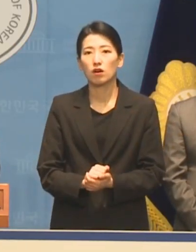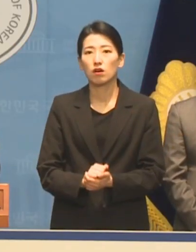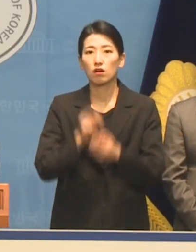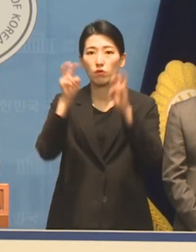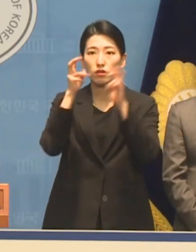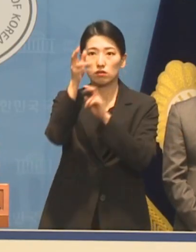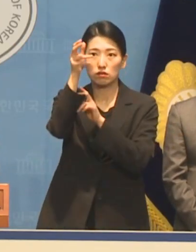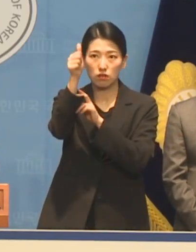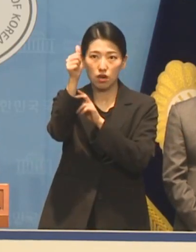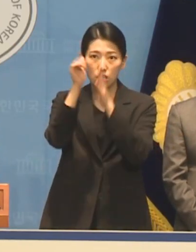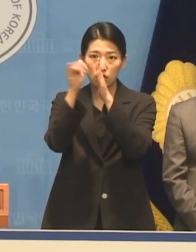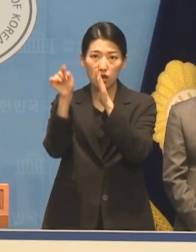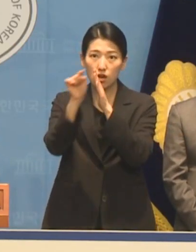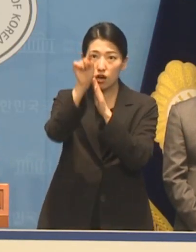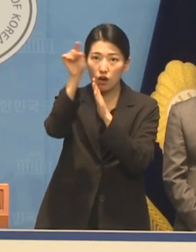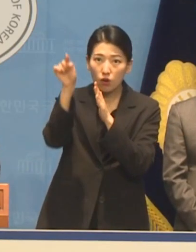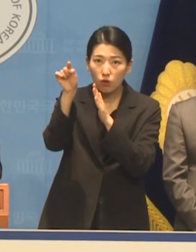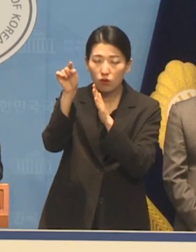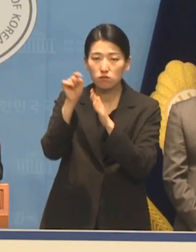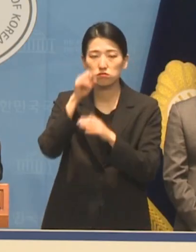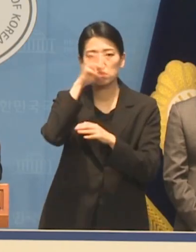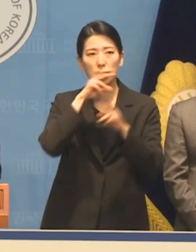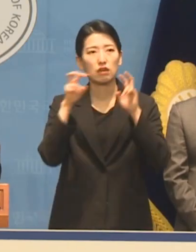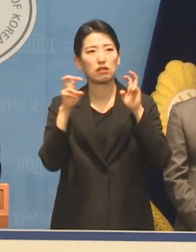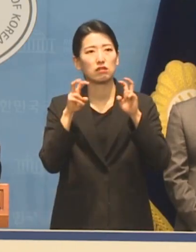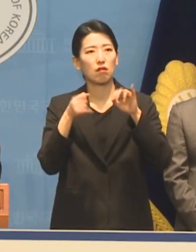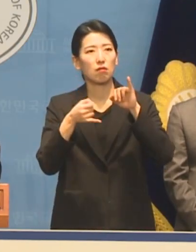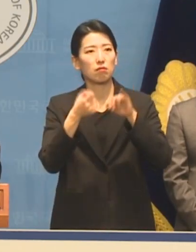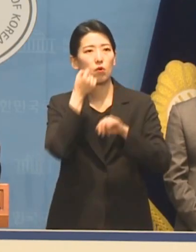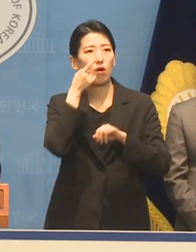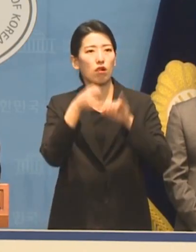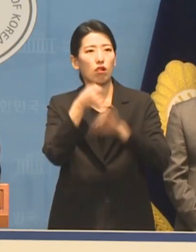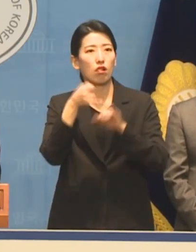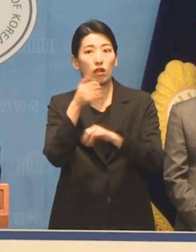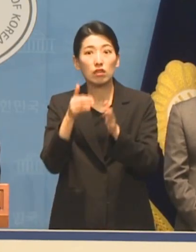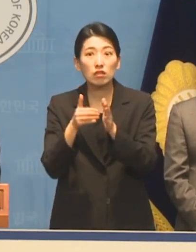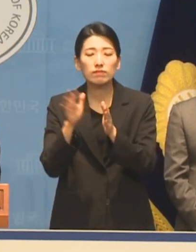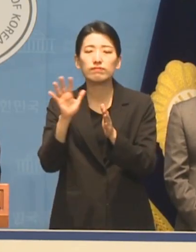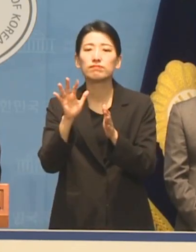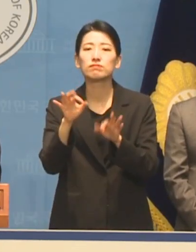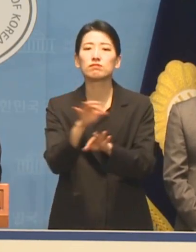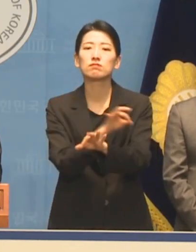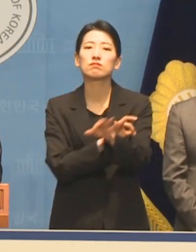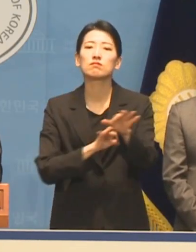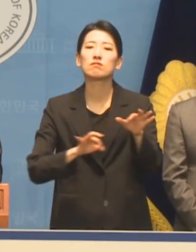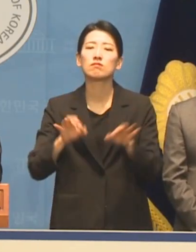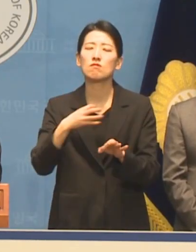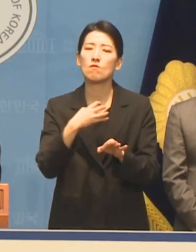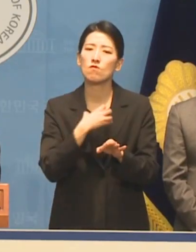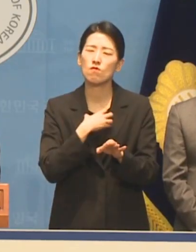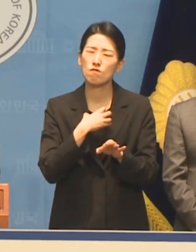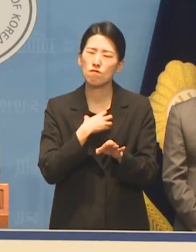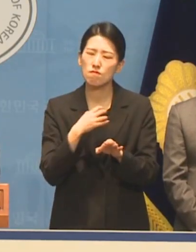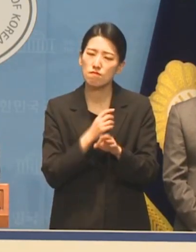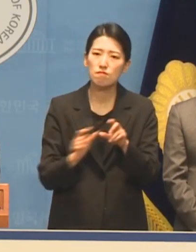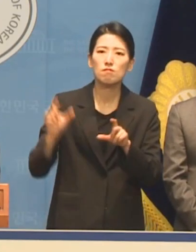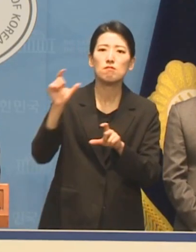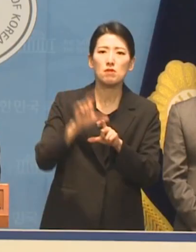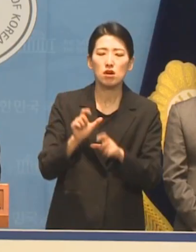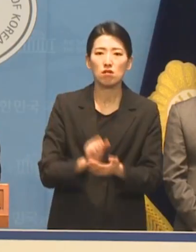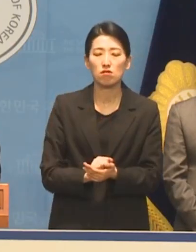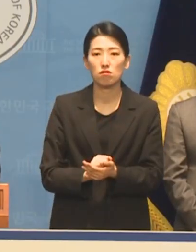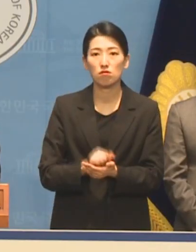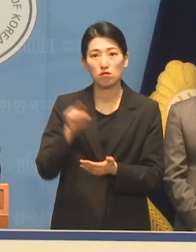일가의 행태는 한 기업의 임금체불을 넘어 대한민국 경제를 위협하는 사건이 되었습니다. 이 사건을 해결하지